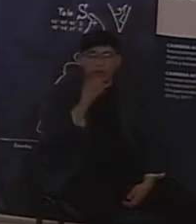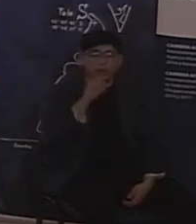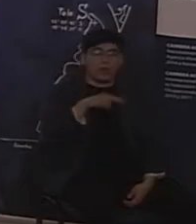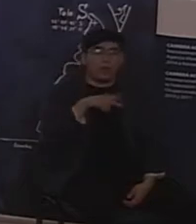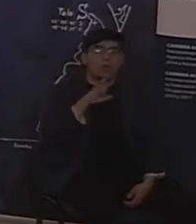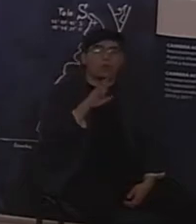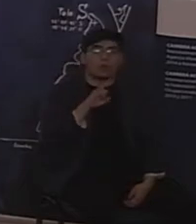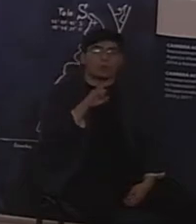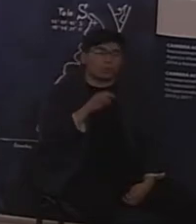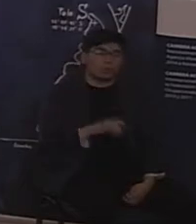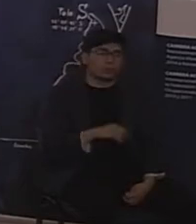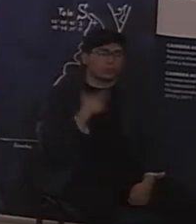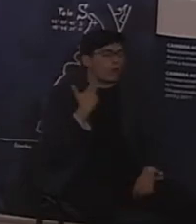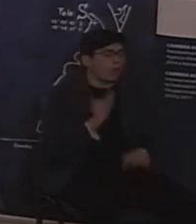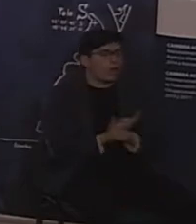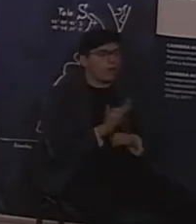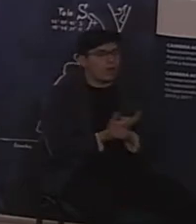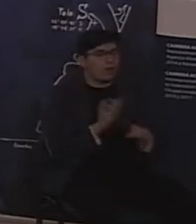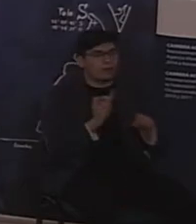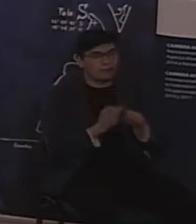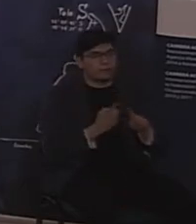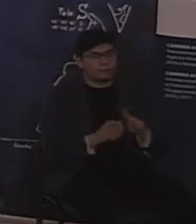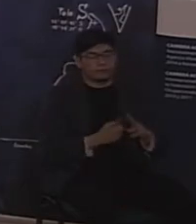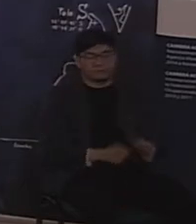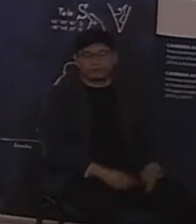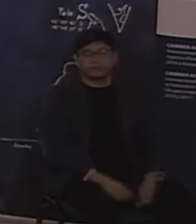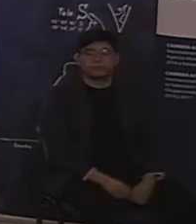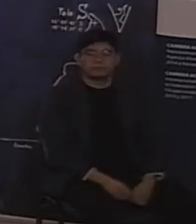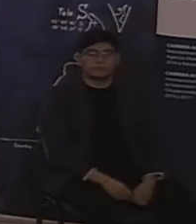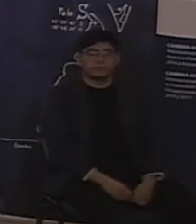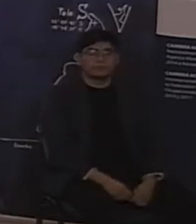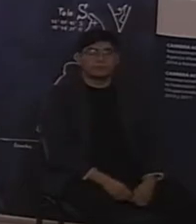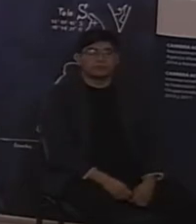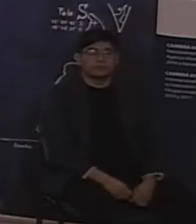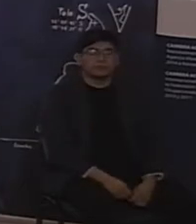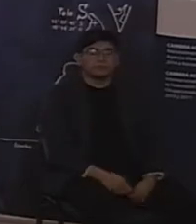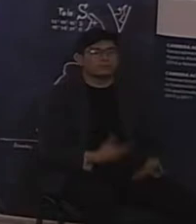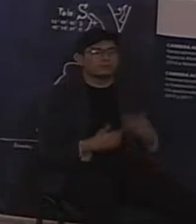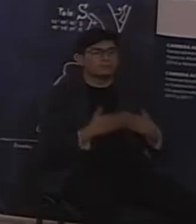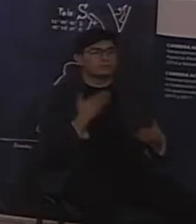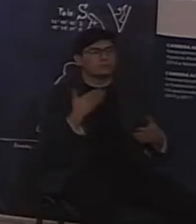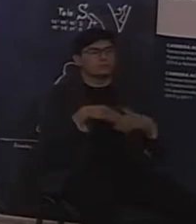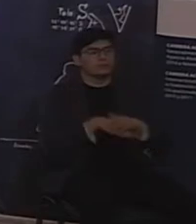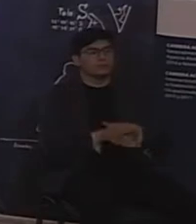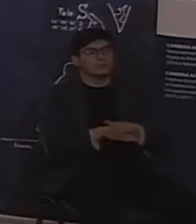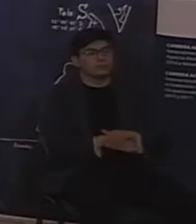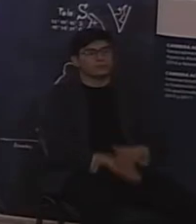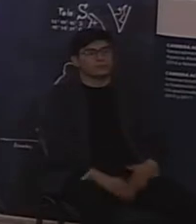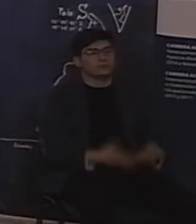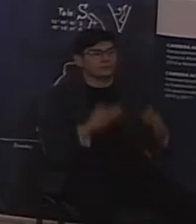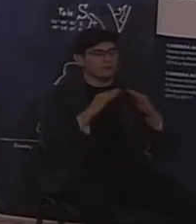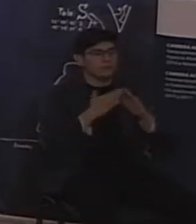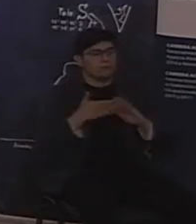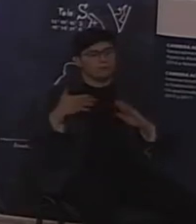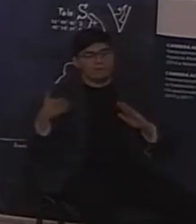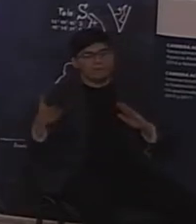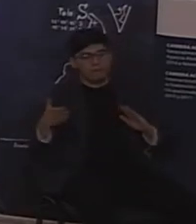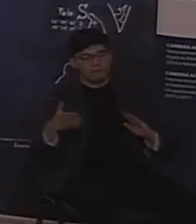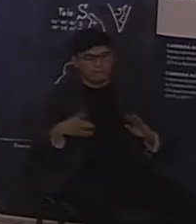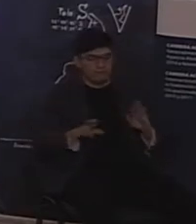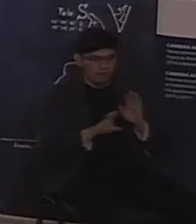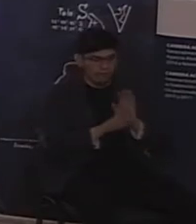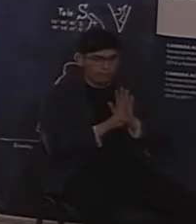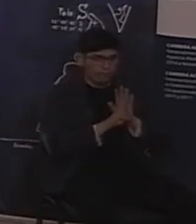hay distintas salas de trabajo donde se estaba acordando este pacto justamente en la sala del lado estaban los representantes